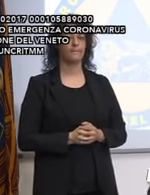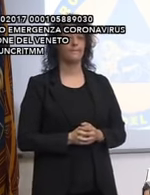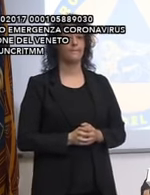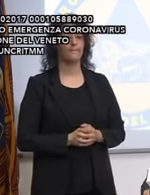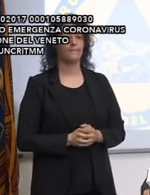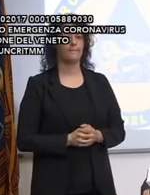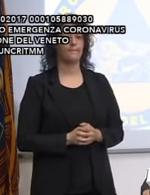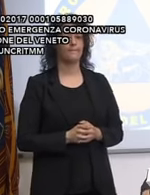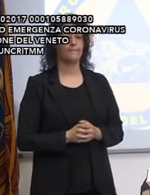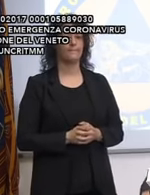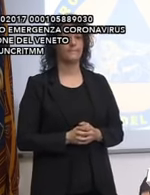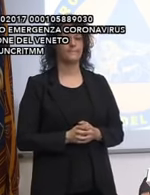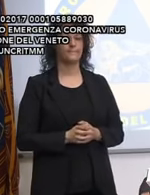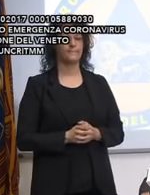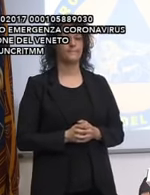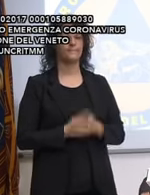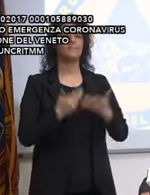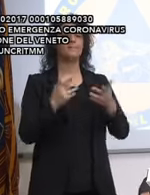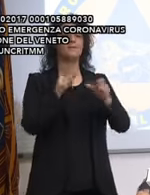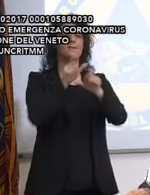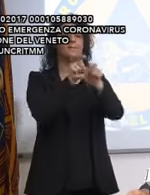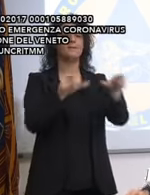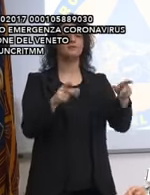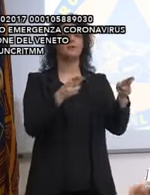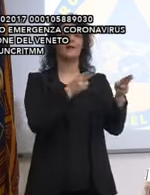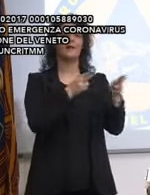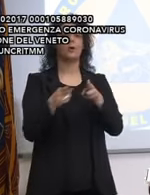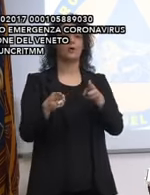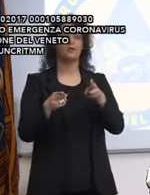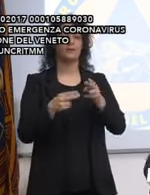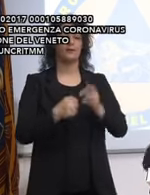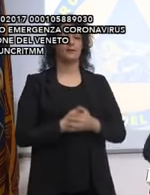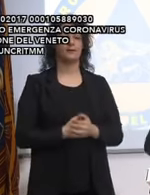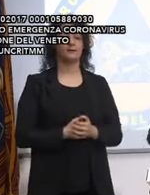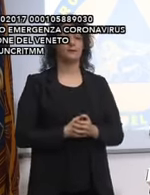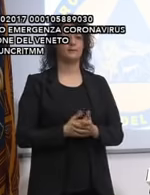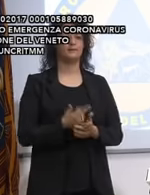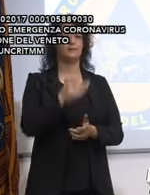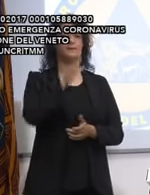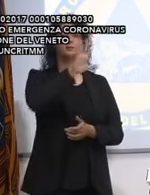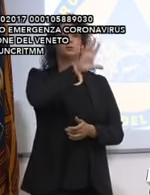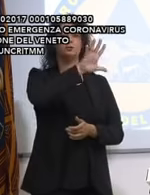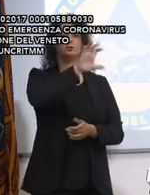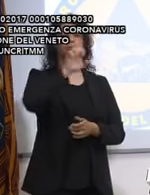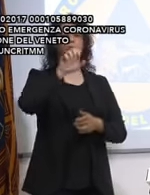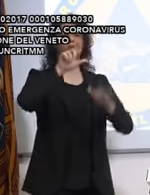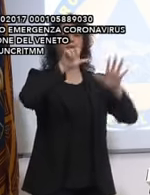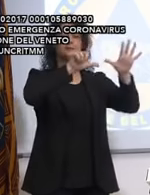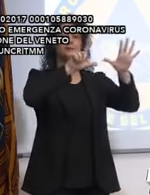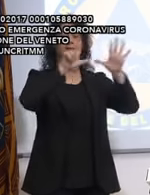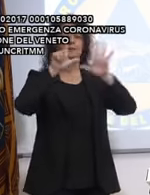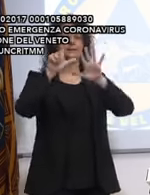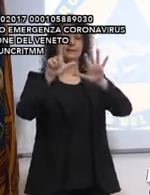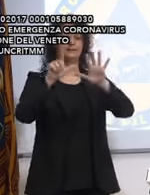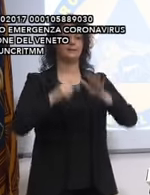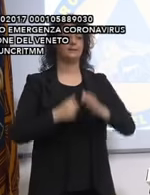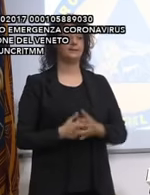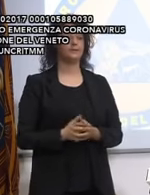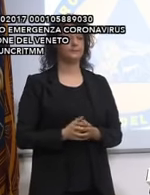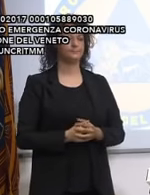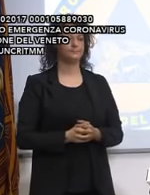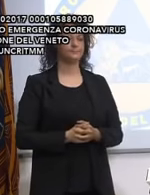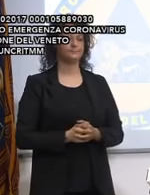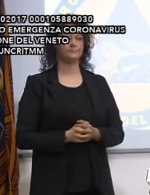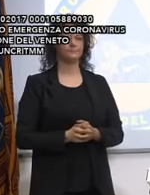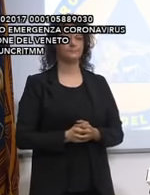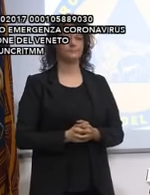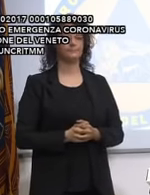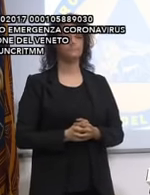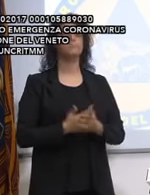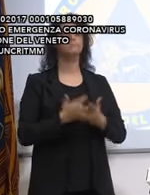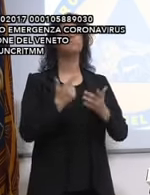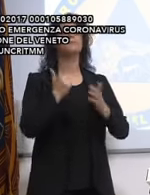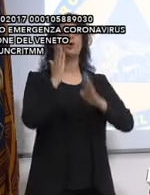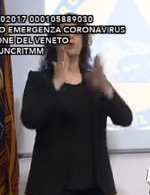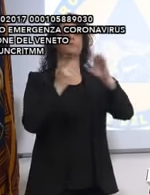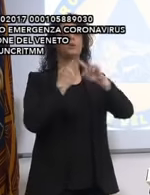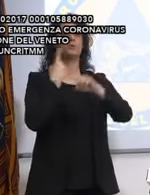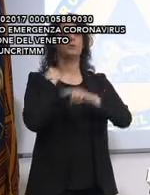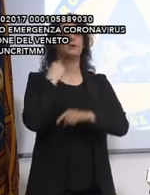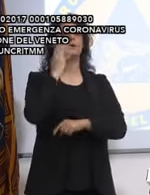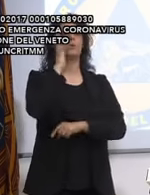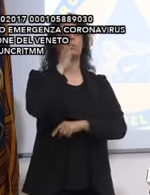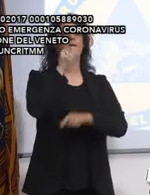Abbiamo i ricoverati, sono 577 e meno 15.